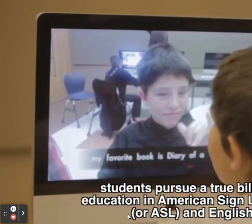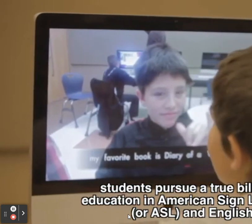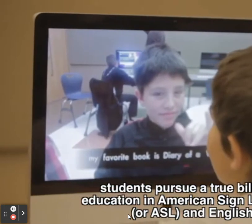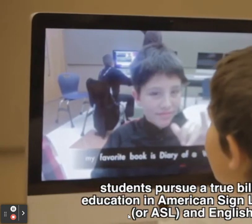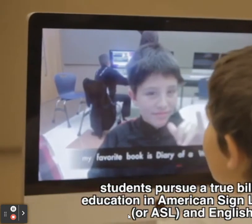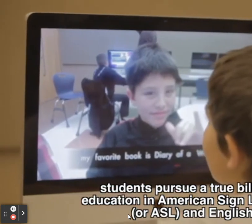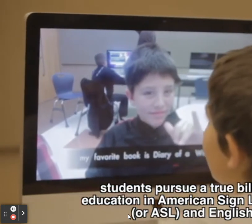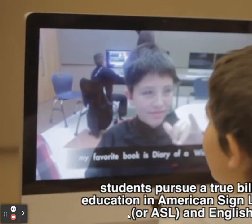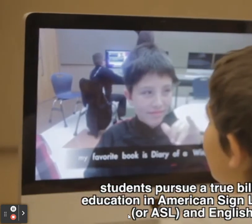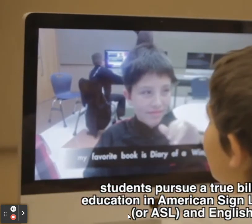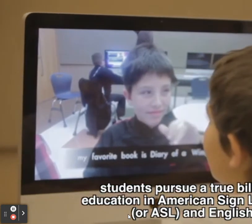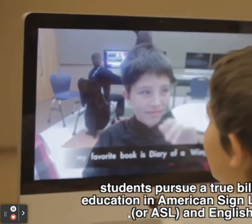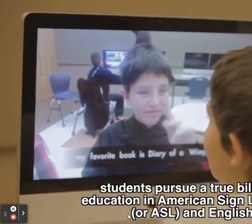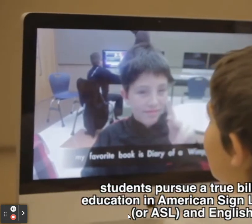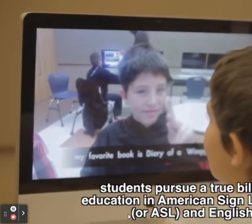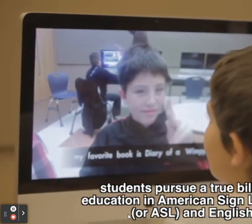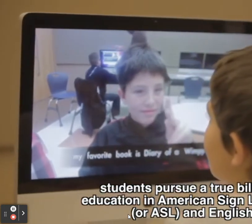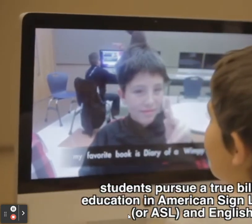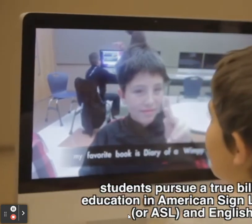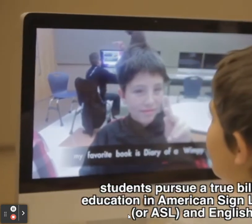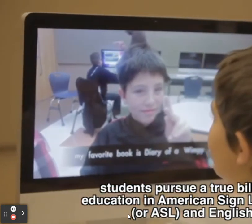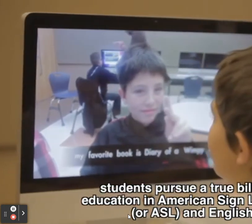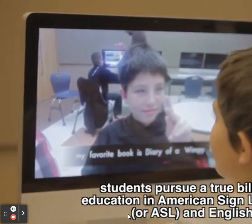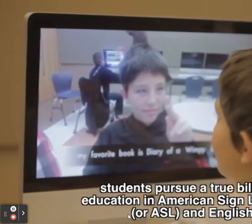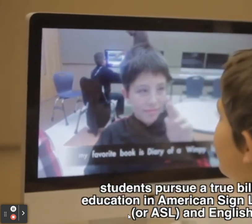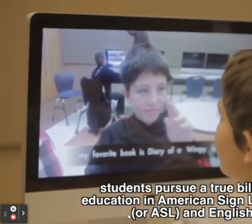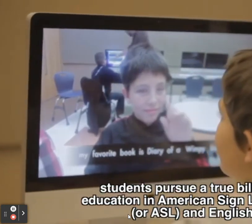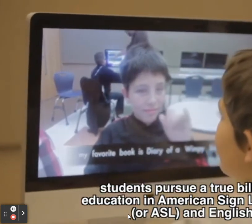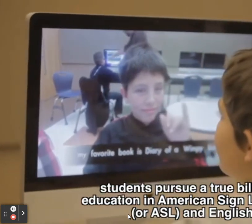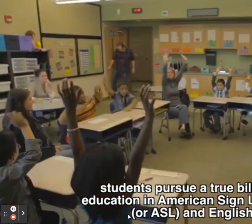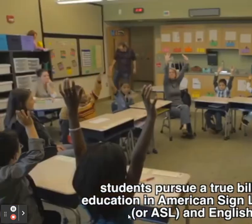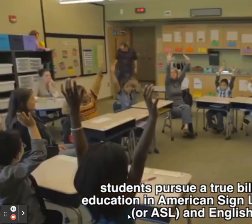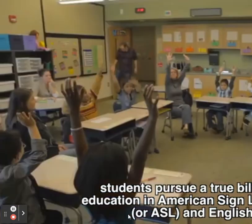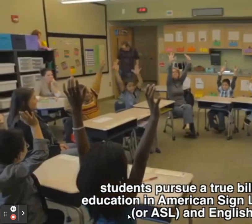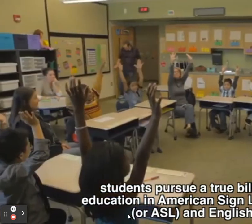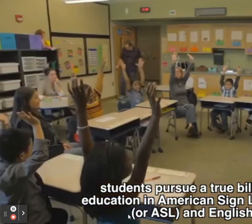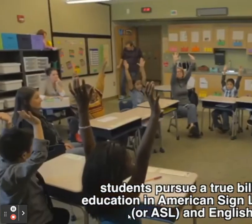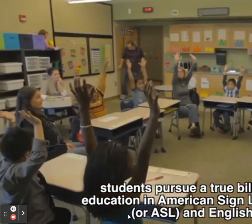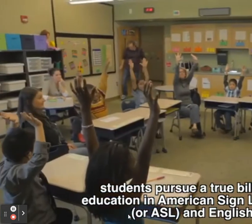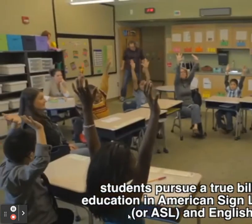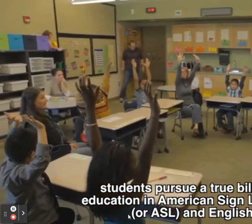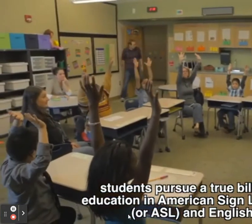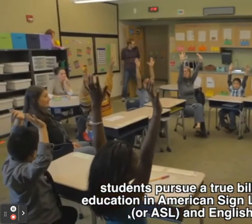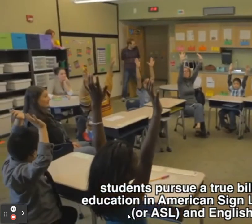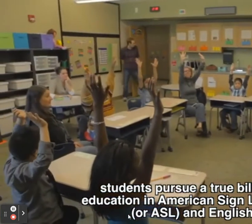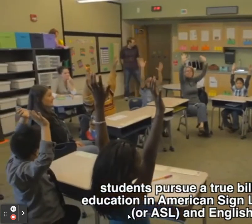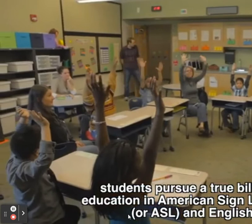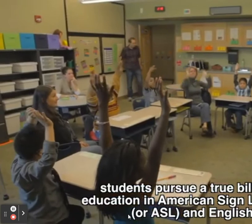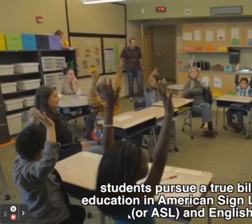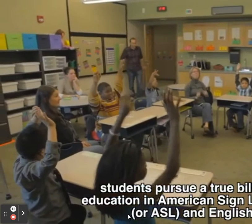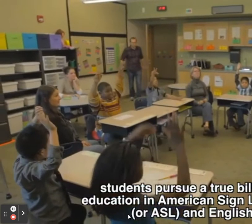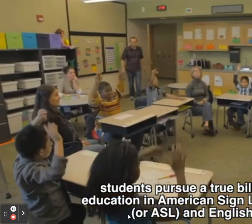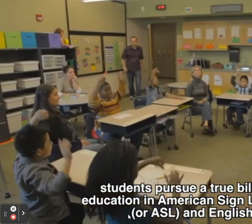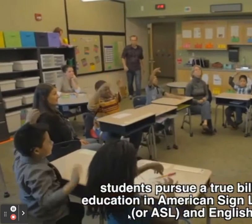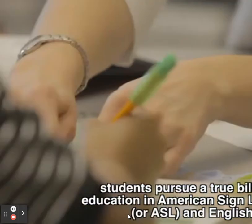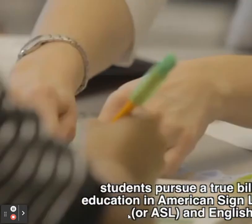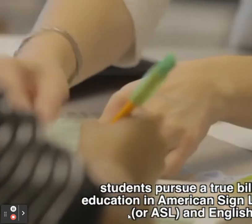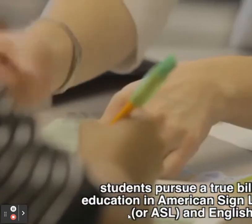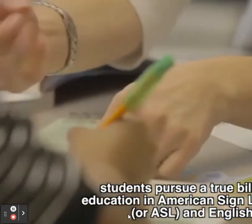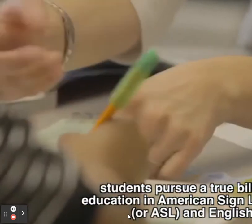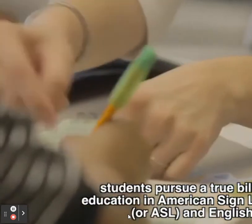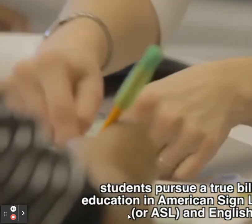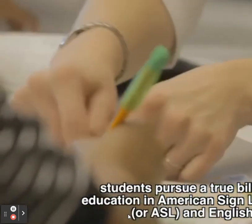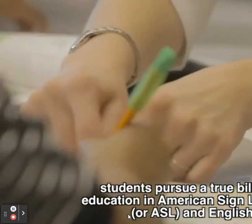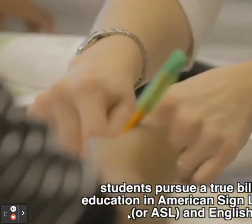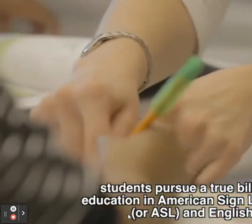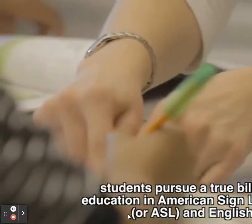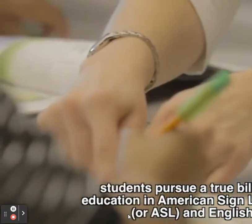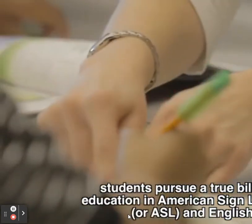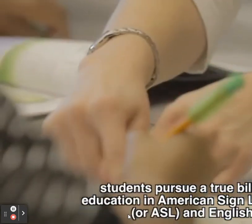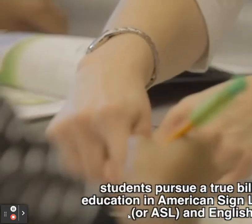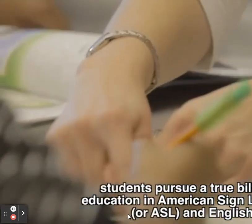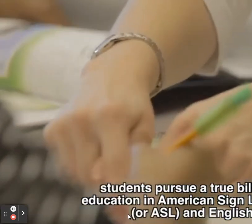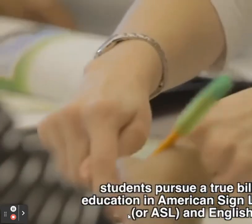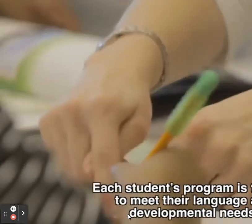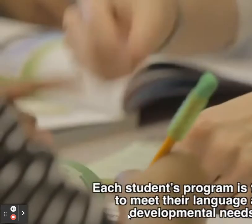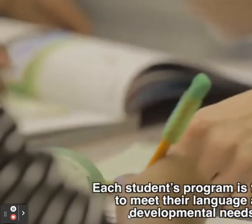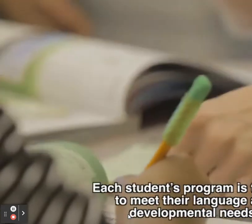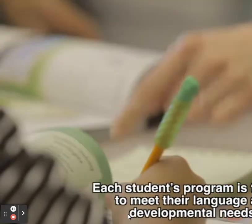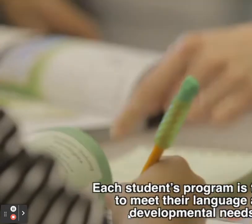de clase, los estudiantes siguen una educación de veras bilingüe en American Sign Language, lenguaje de